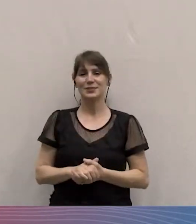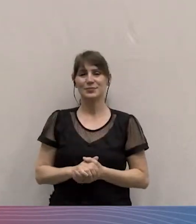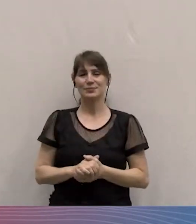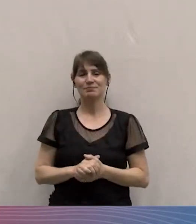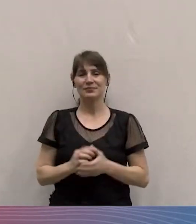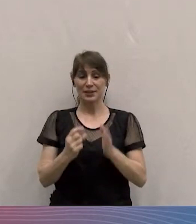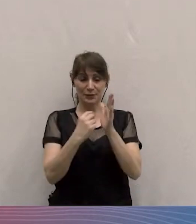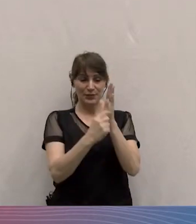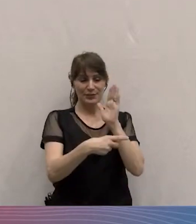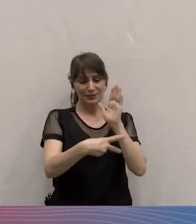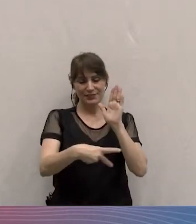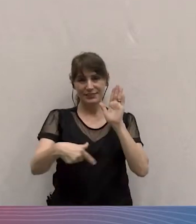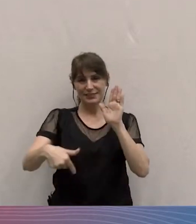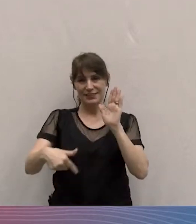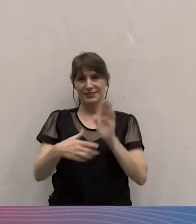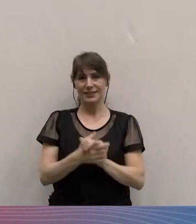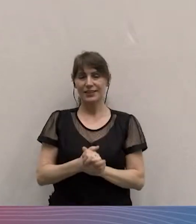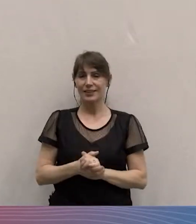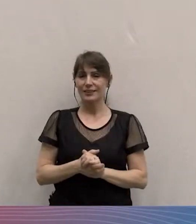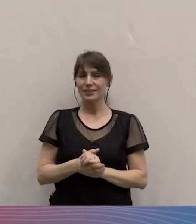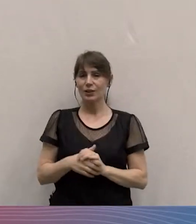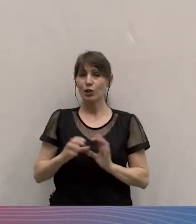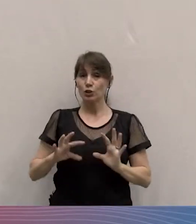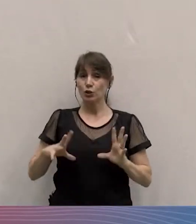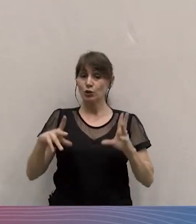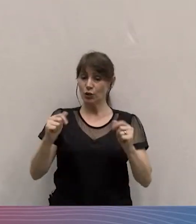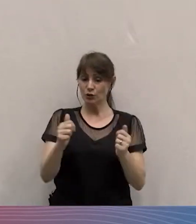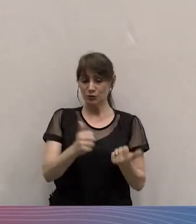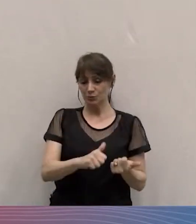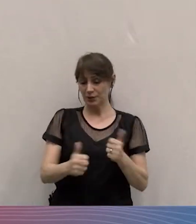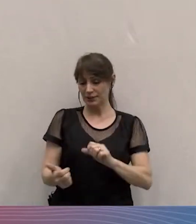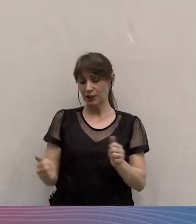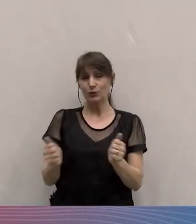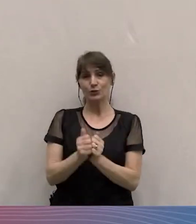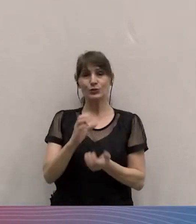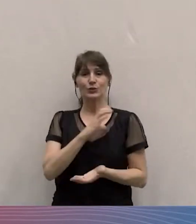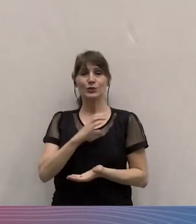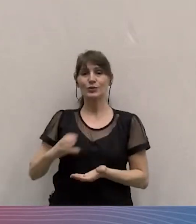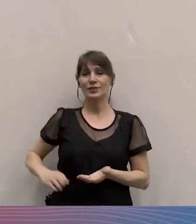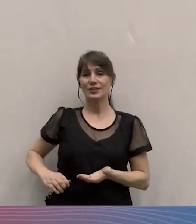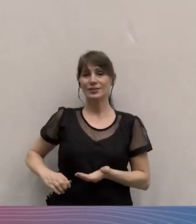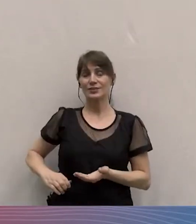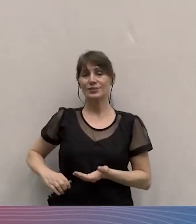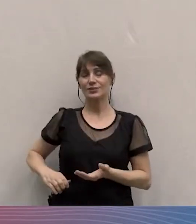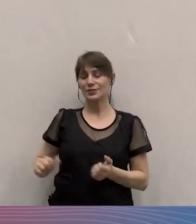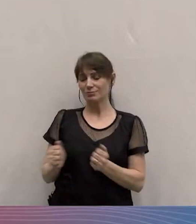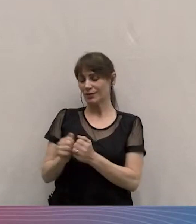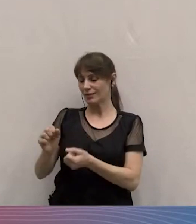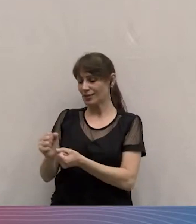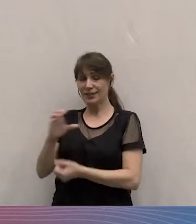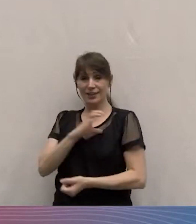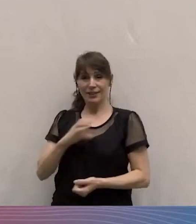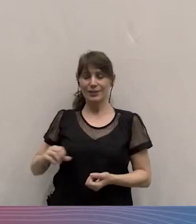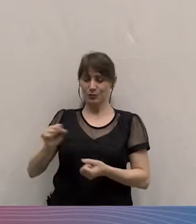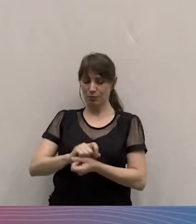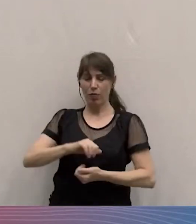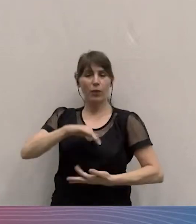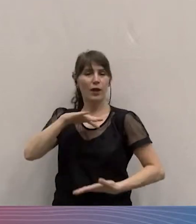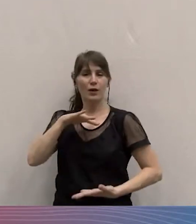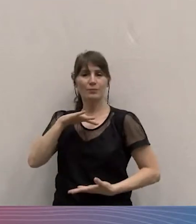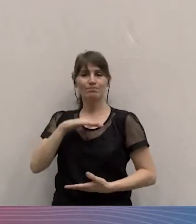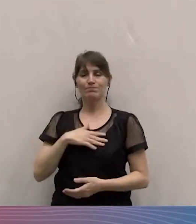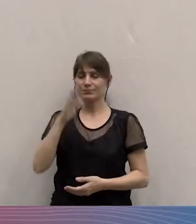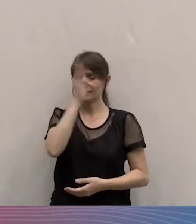Versículo 27. Porque todos quantos fossem batizados em Cristo, de Cristo vos revestistes. Não pode